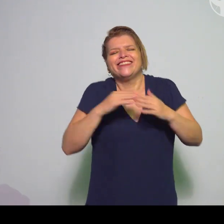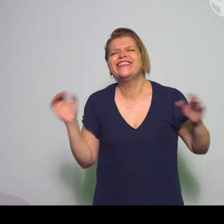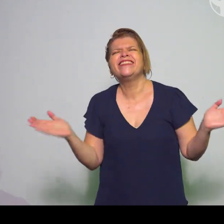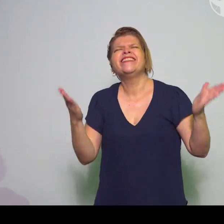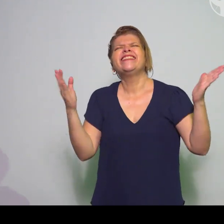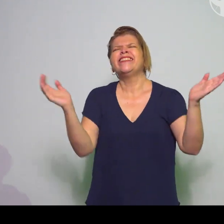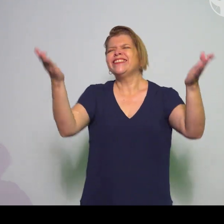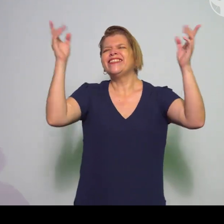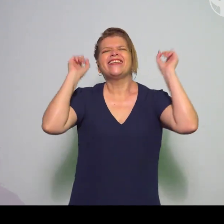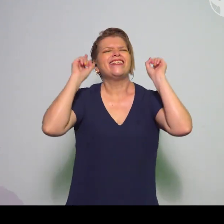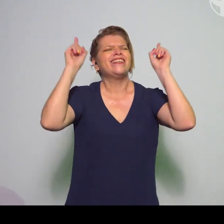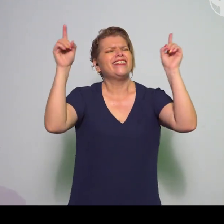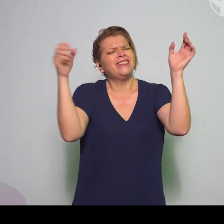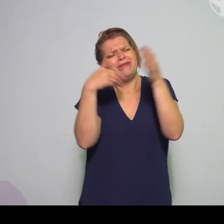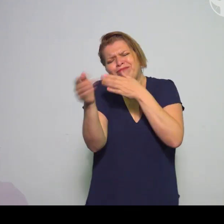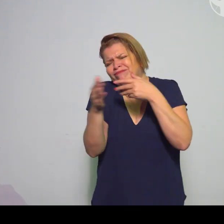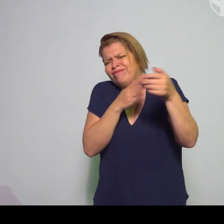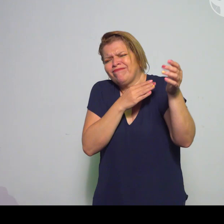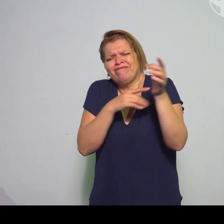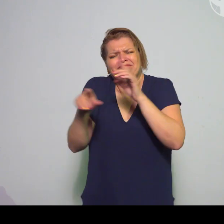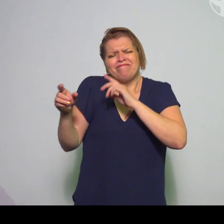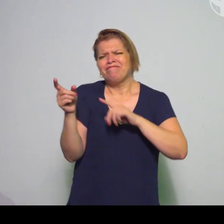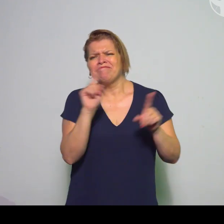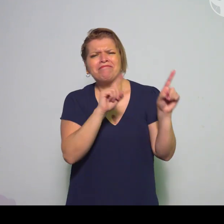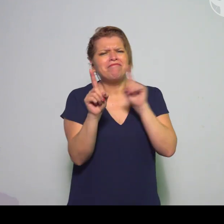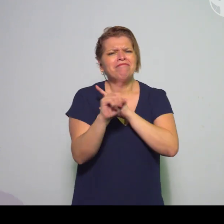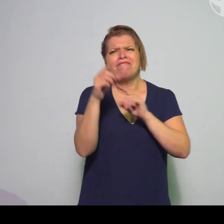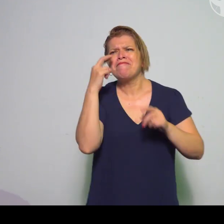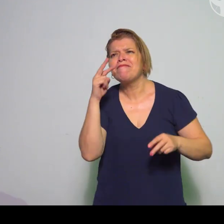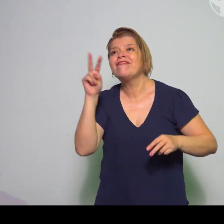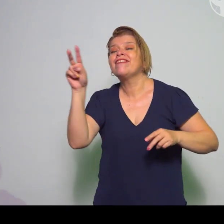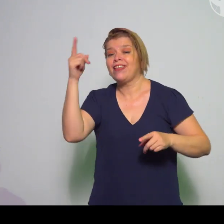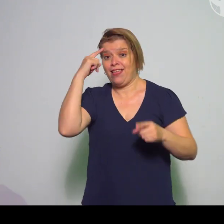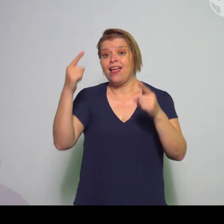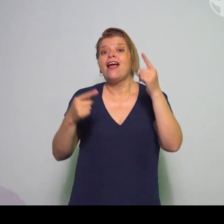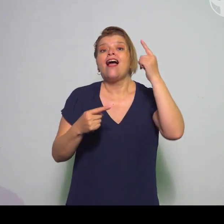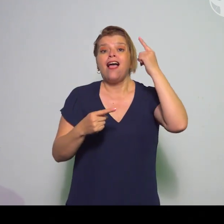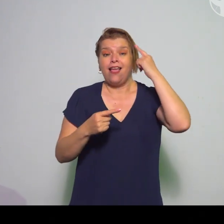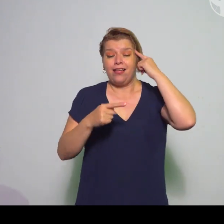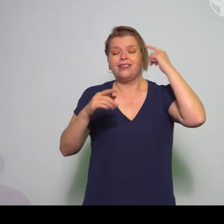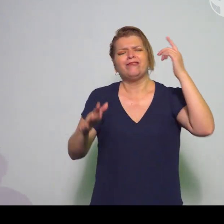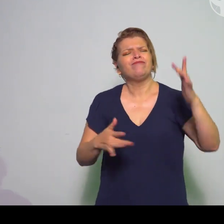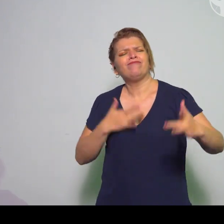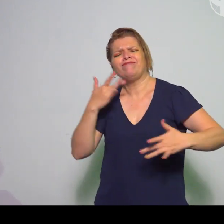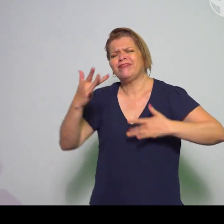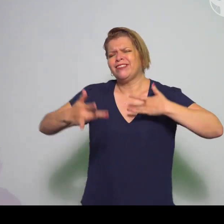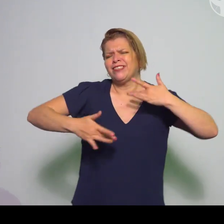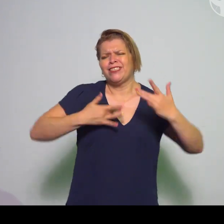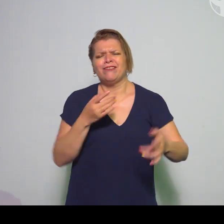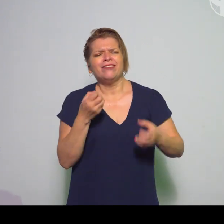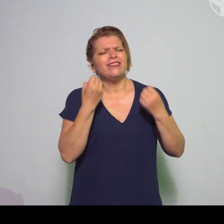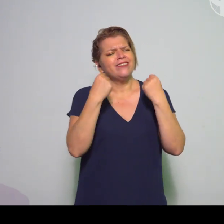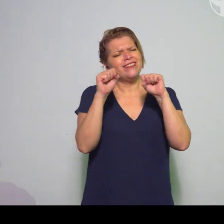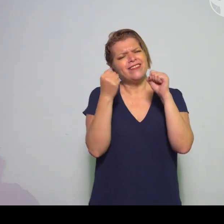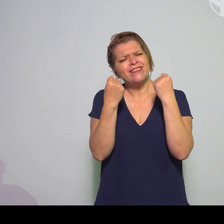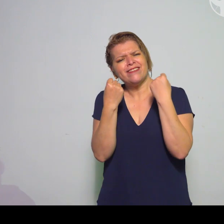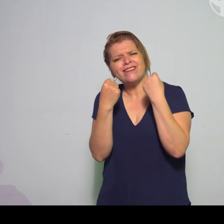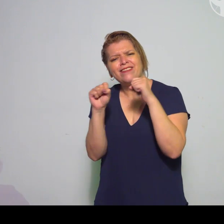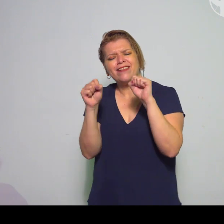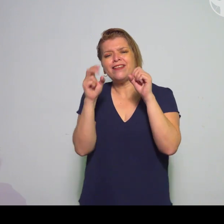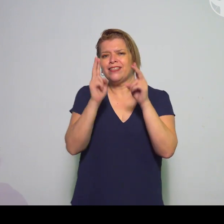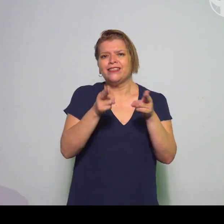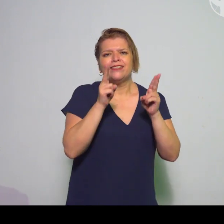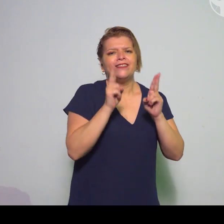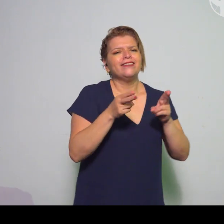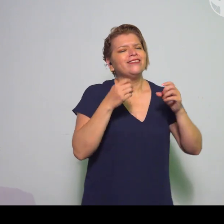obrando. Aunque no vea, tú estás obrando. Aunque no sienta, tú estás obrando.